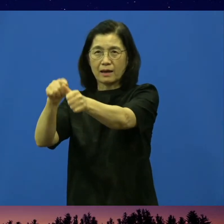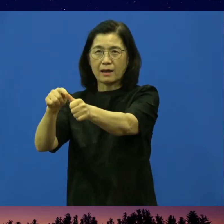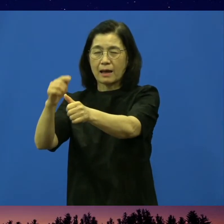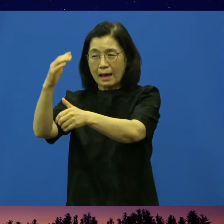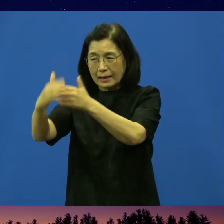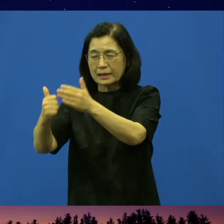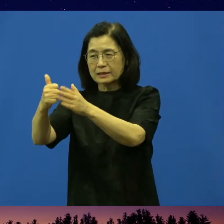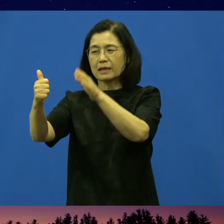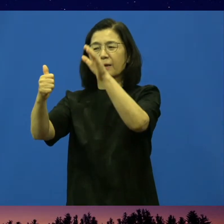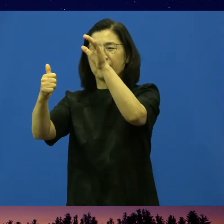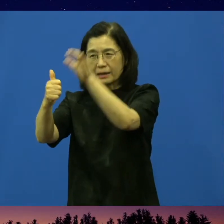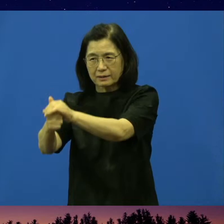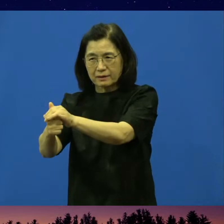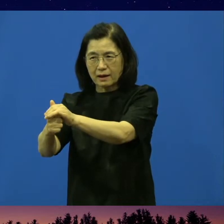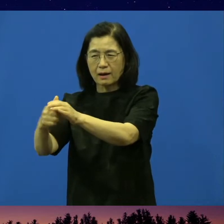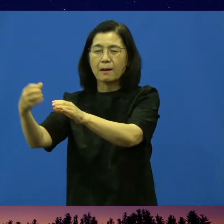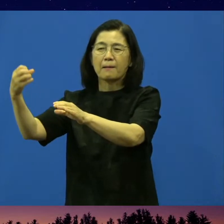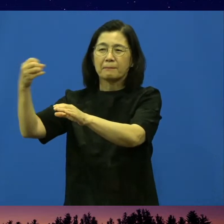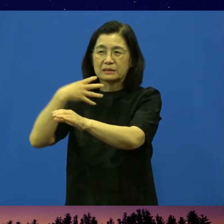거예요.